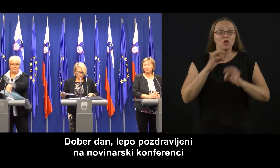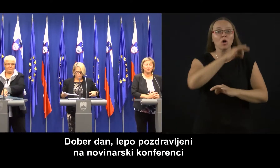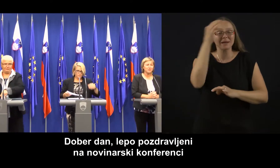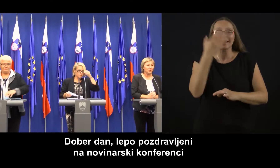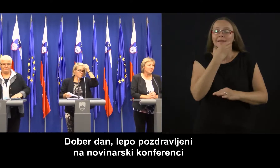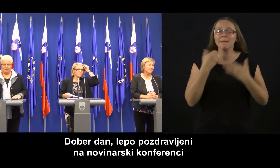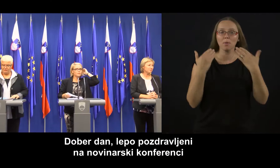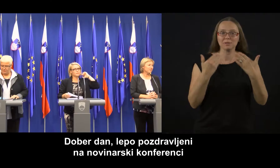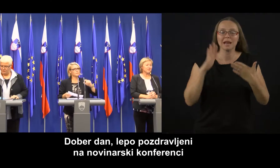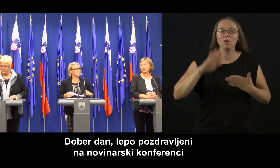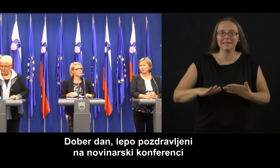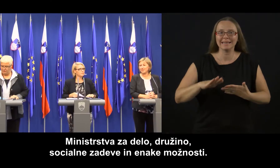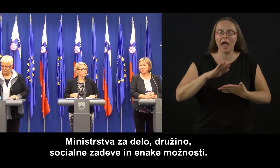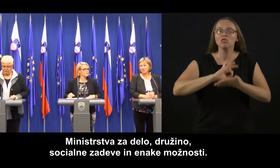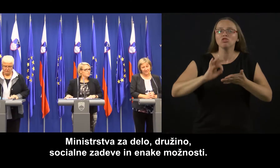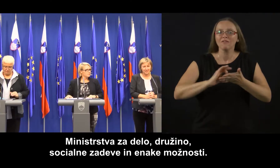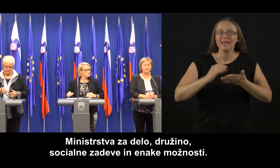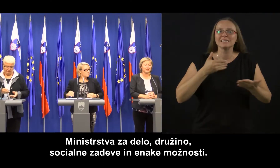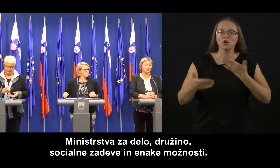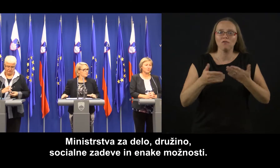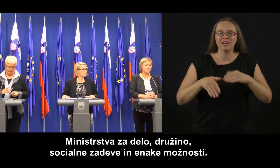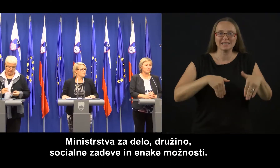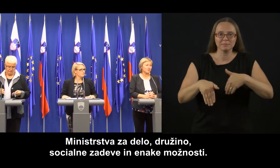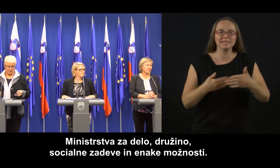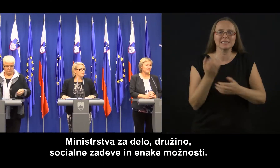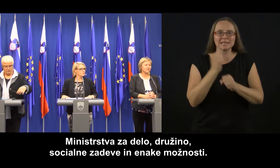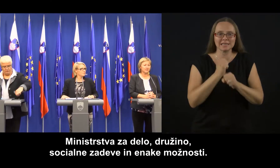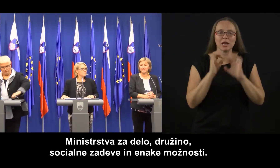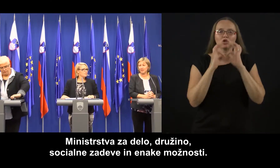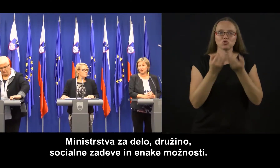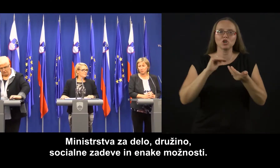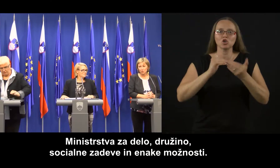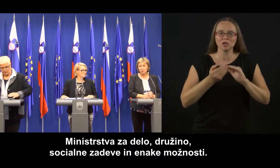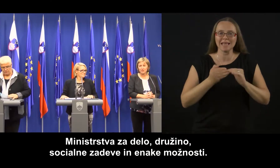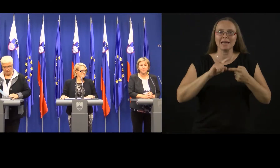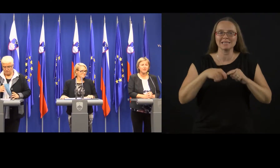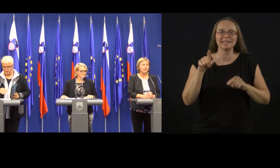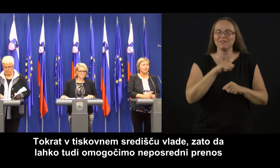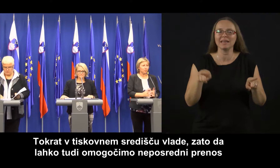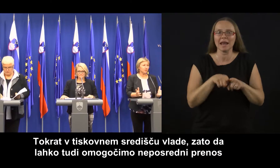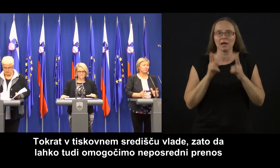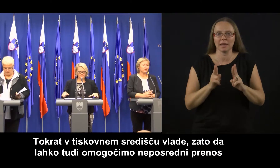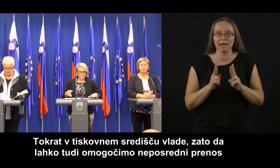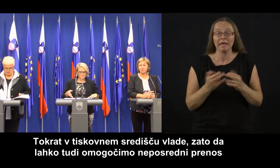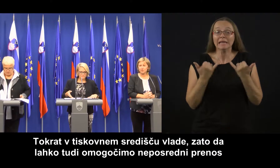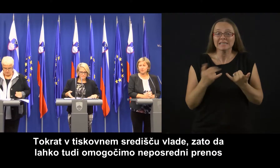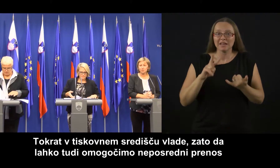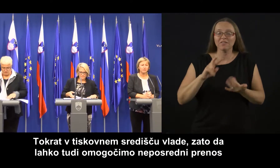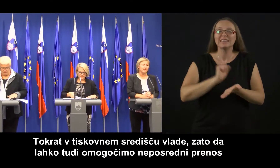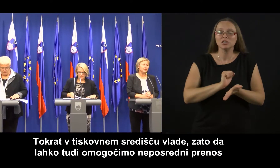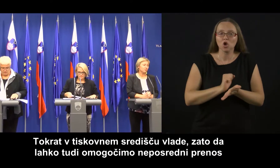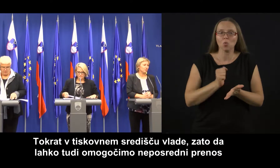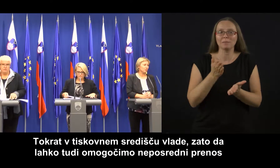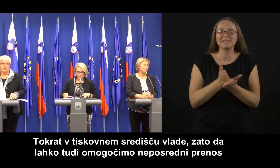Dobro dan, lepo pozdravljeni na novinarski konferenci Ministrstva za delo, družino, socialne zadeve in enake možnosti. Tokrat v tiskovnem